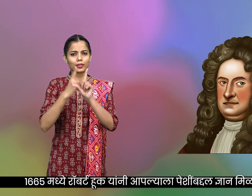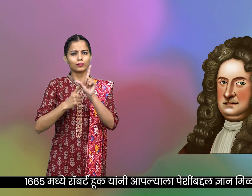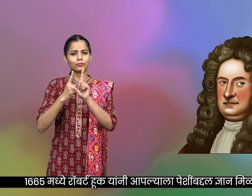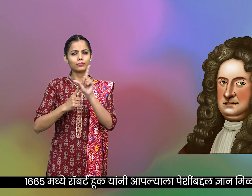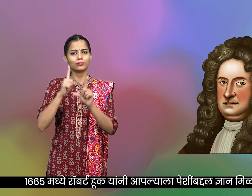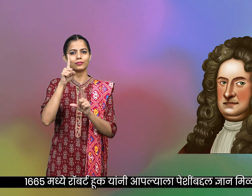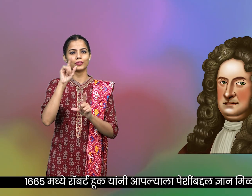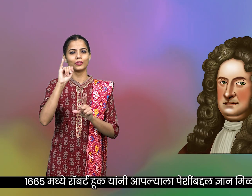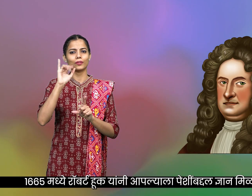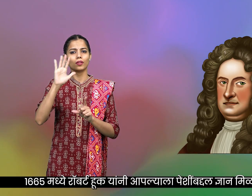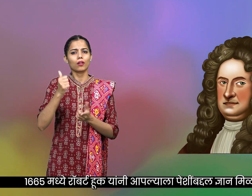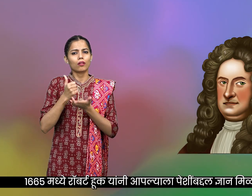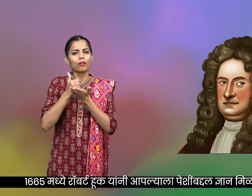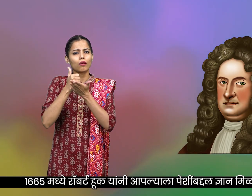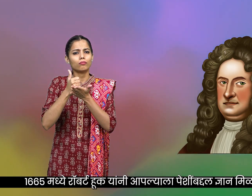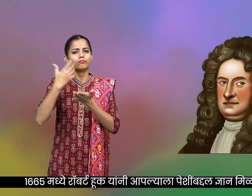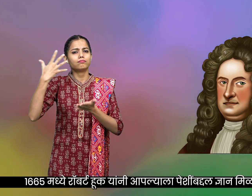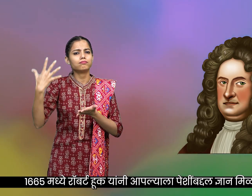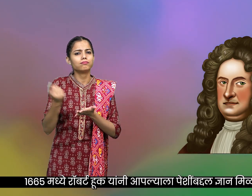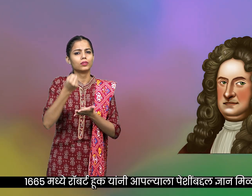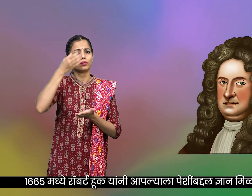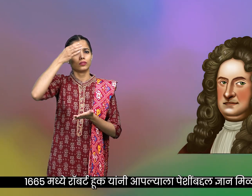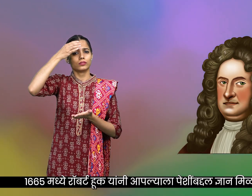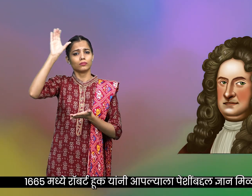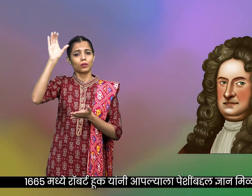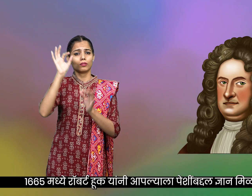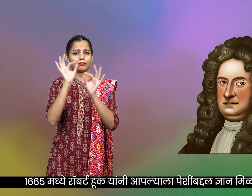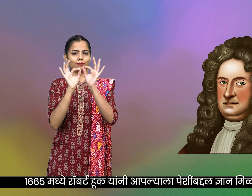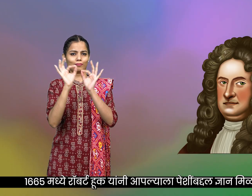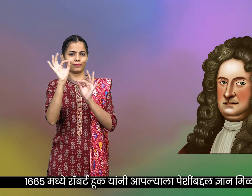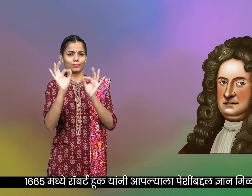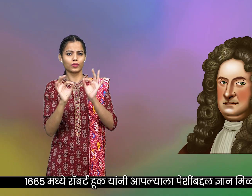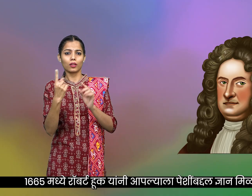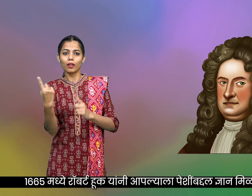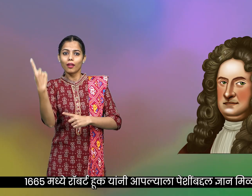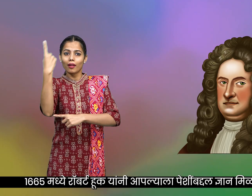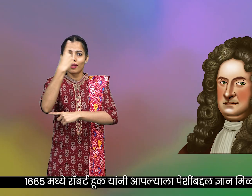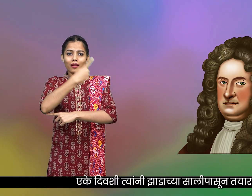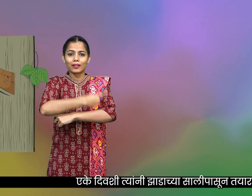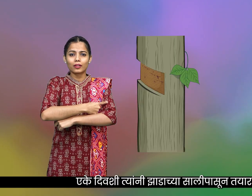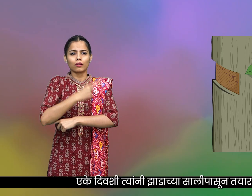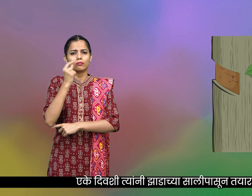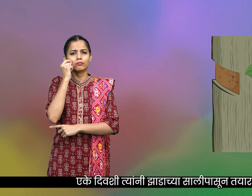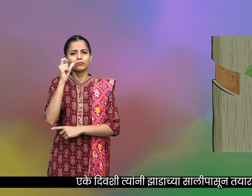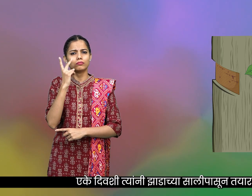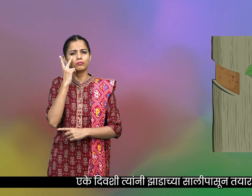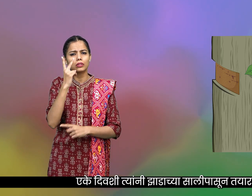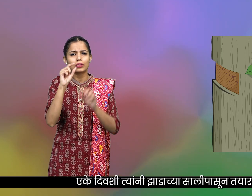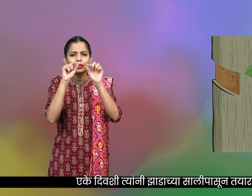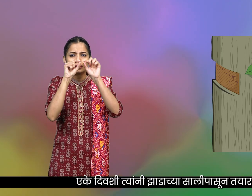1665 मध्ये रॉबर्ट हुक यांनी आपल्याला पेशींबद्दल ज्ञान मिळवण्यासाठी मदत केली. एके दिवशी त्यांनी झाडाच्या